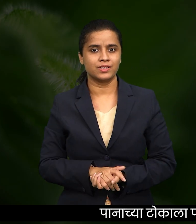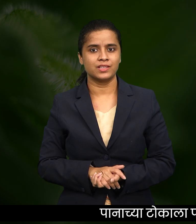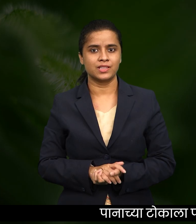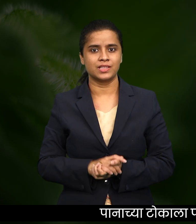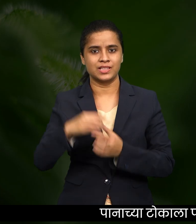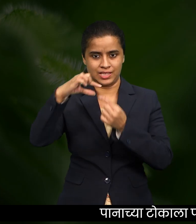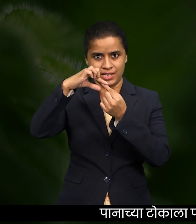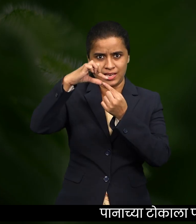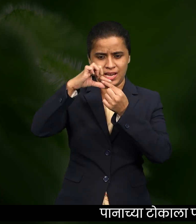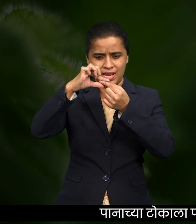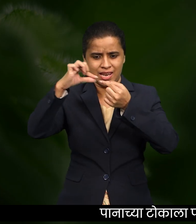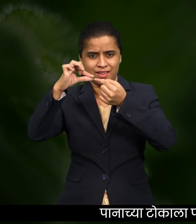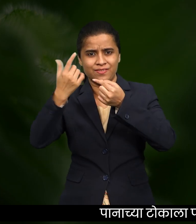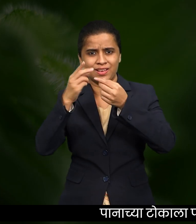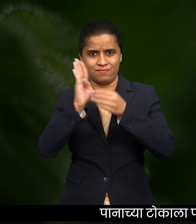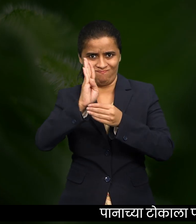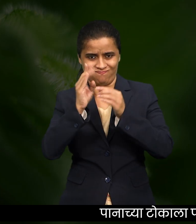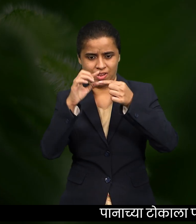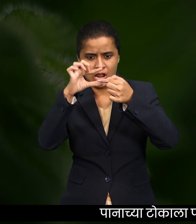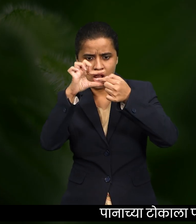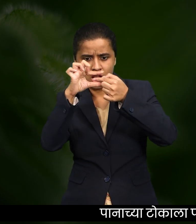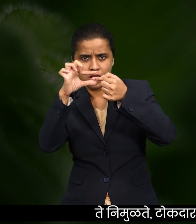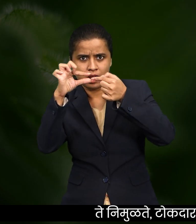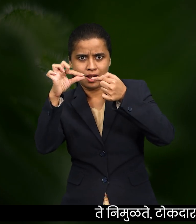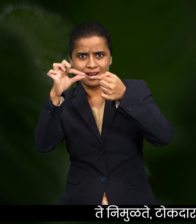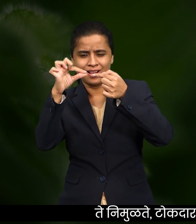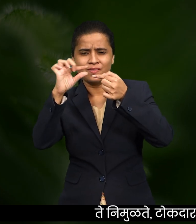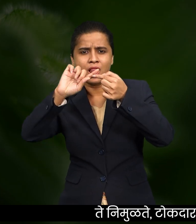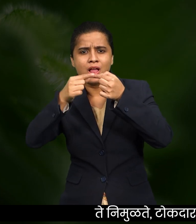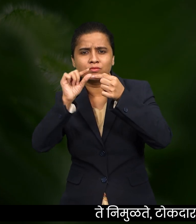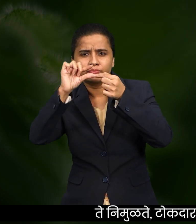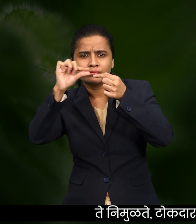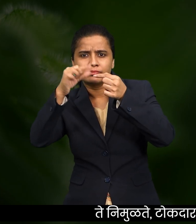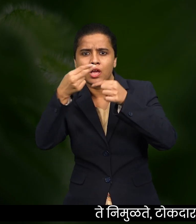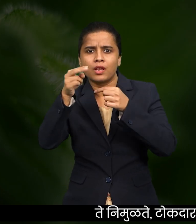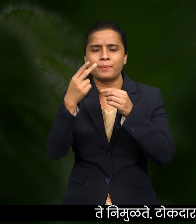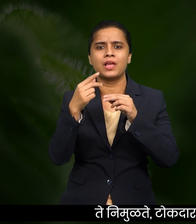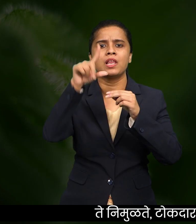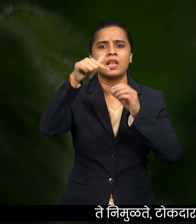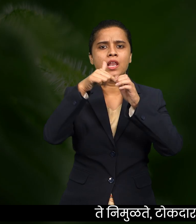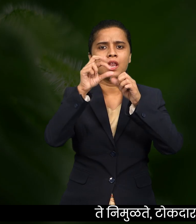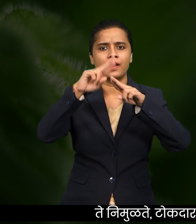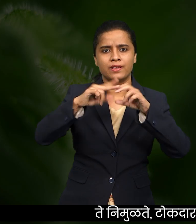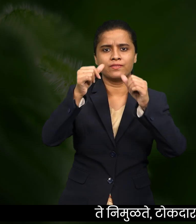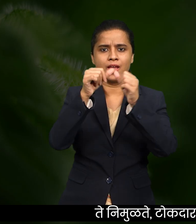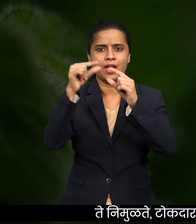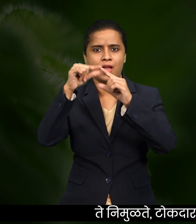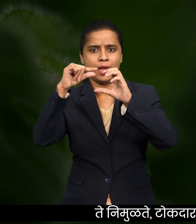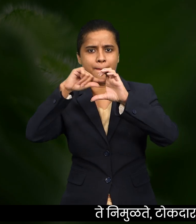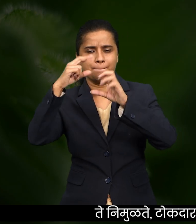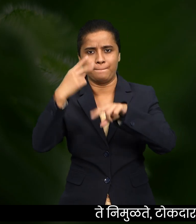पानाच्या टोकाला पानाचा वरचा भाग म्हणतात. ते निमुळते, टोकदार किंवा गोलाकार असा असू